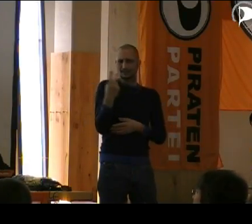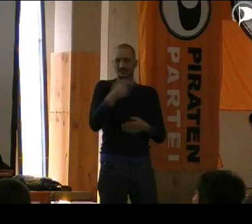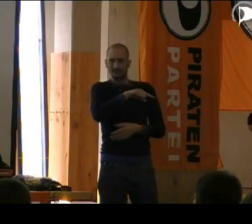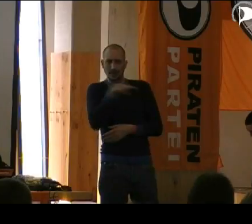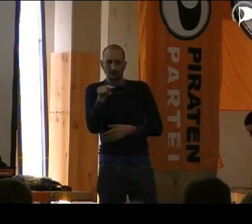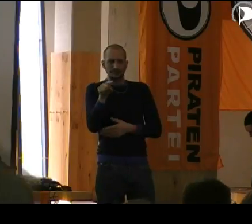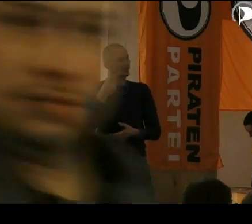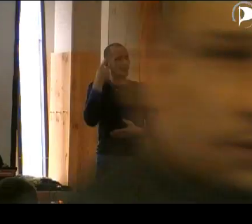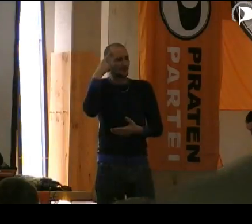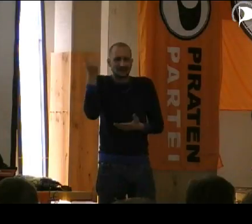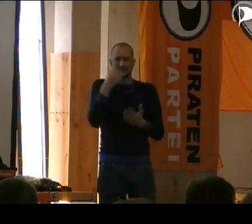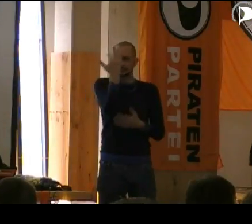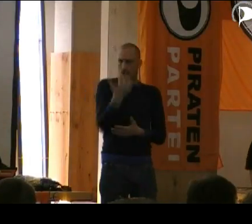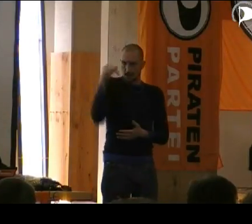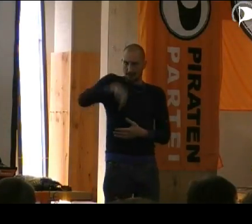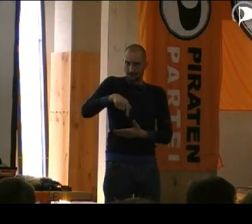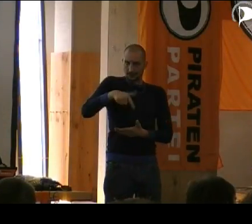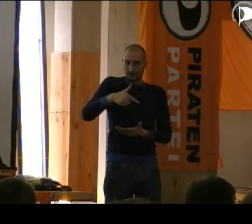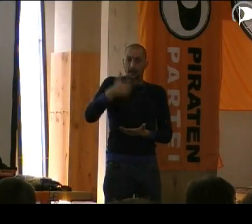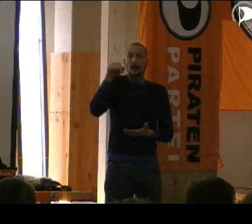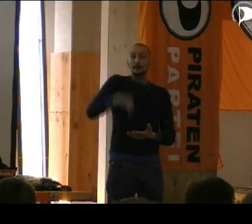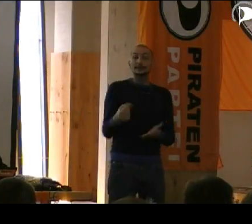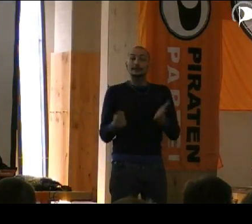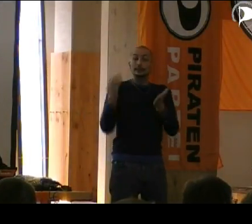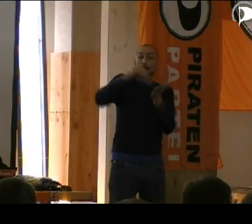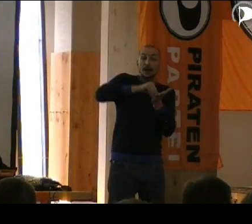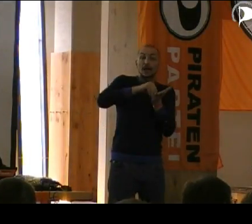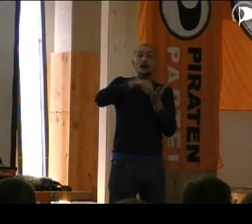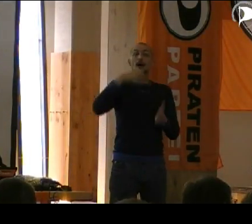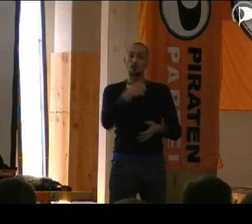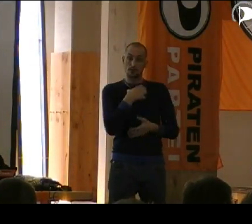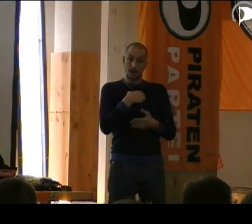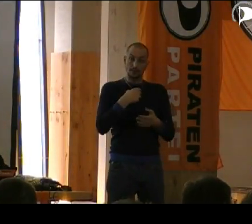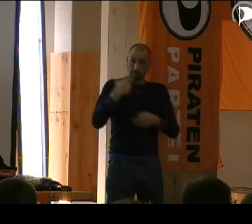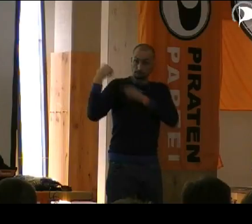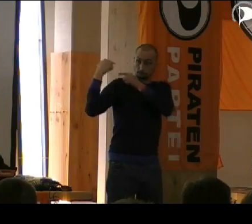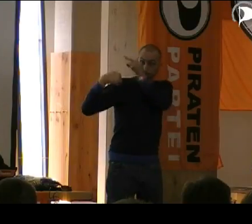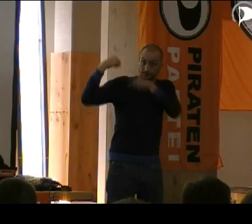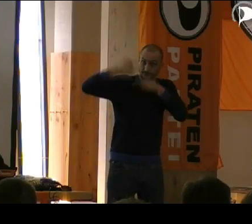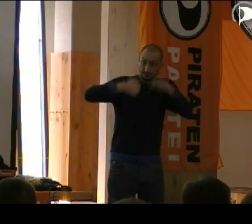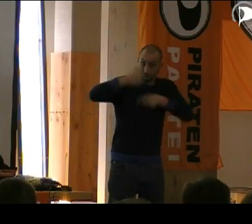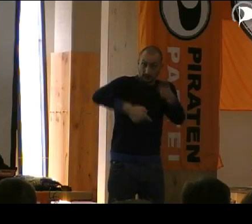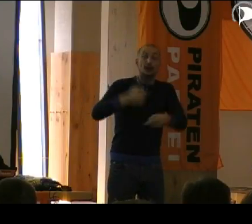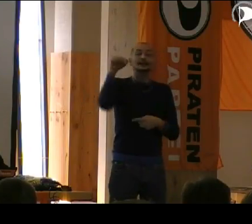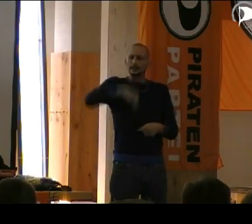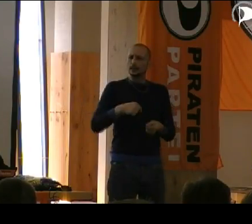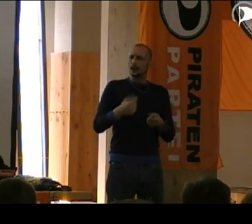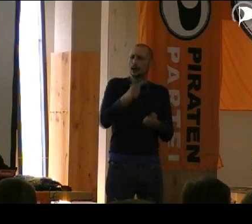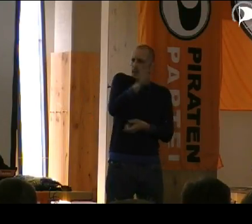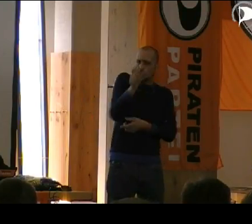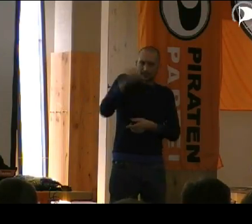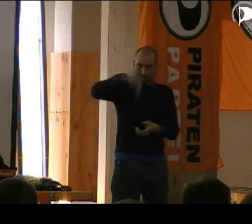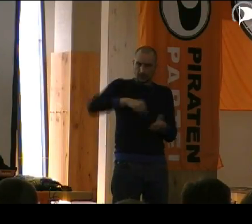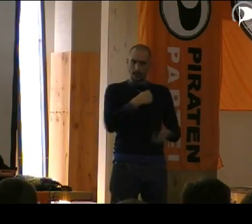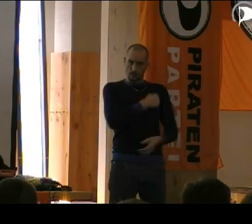aktuell seien dabei eine programmatische entwicklung dafür sorgt dass manche sich in dieser partei gar